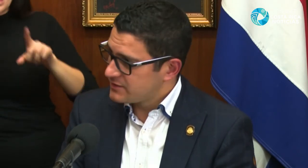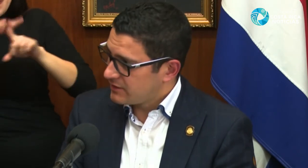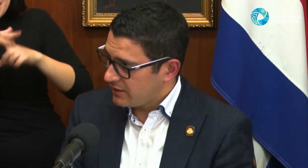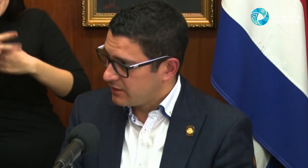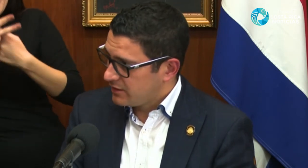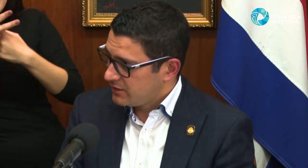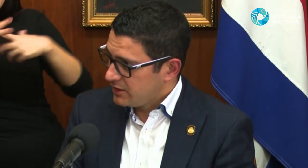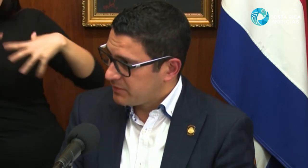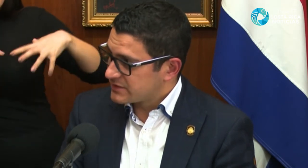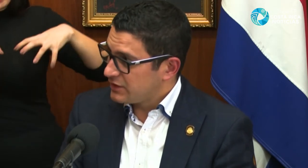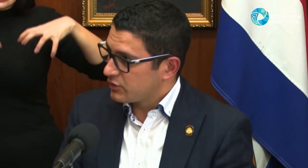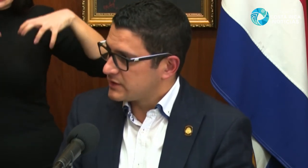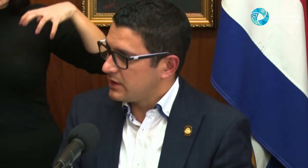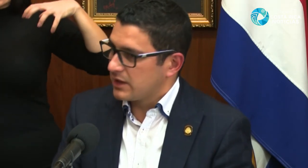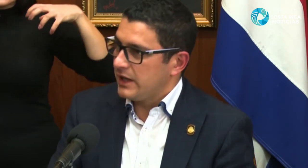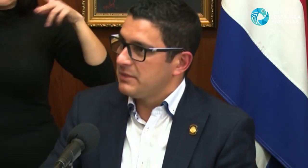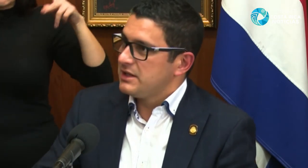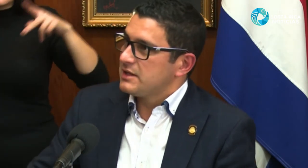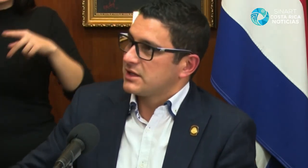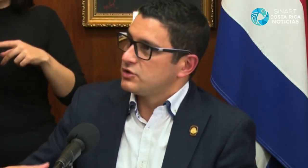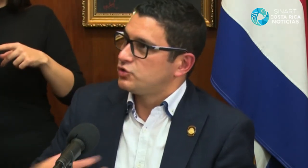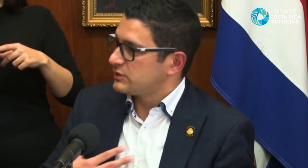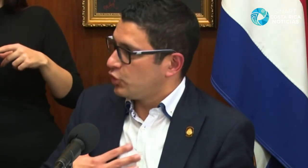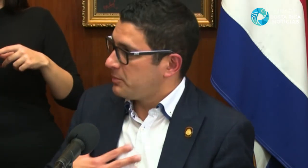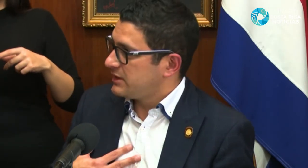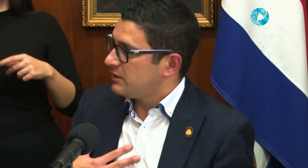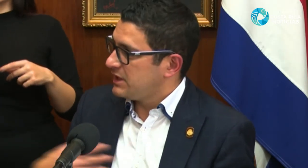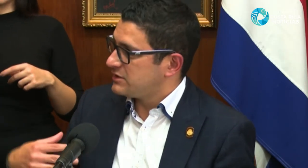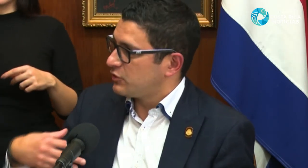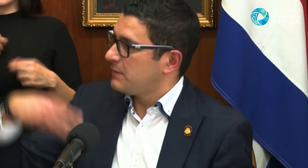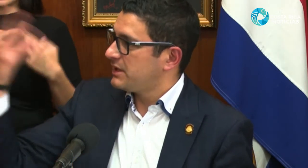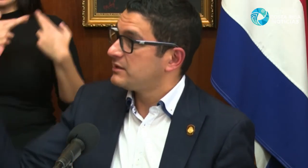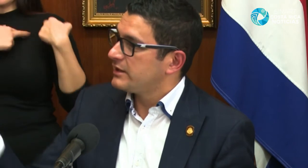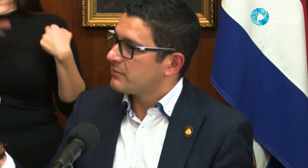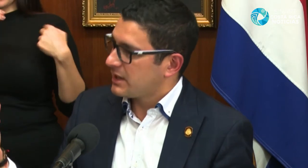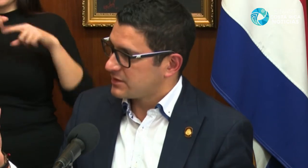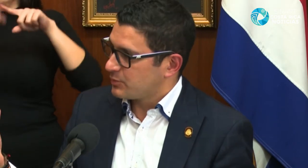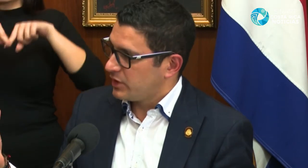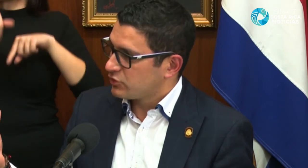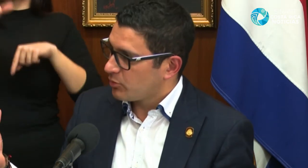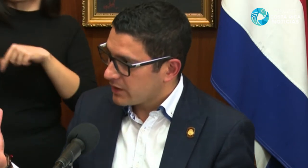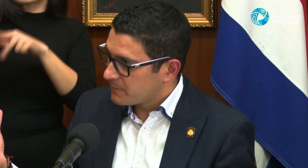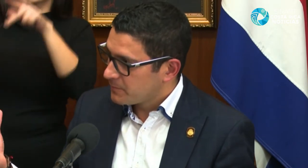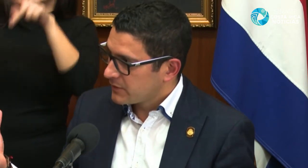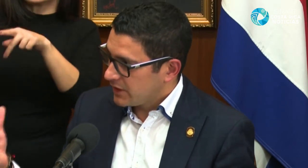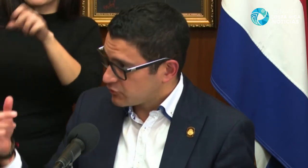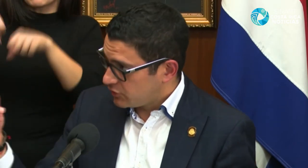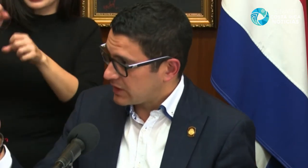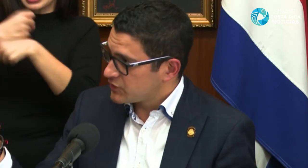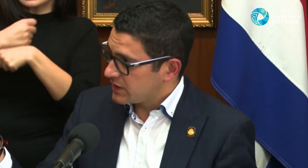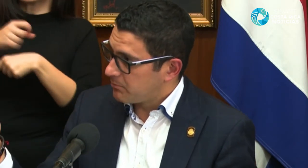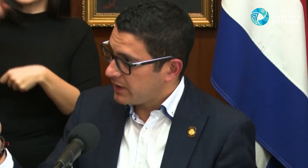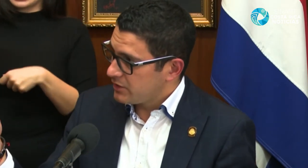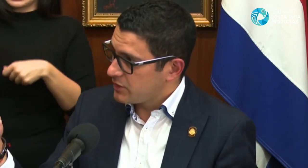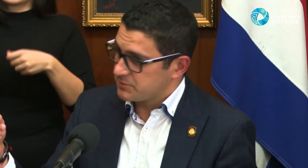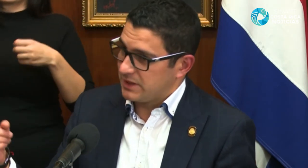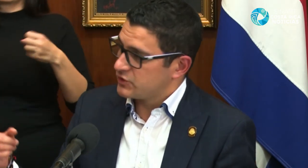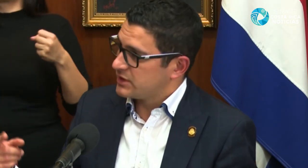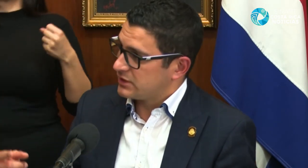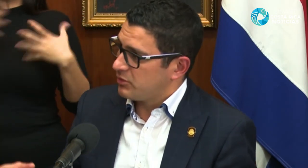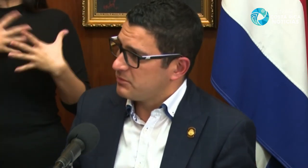tener esa ansiedad y pensando que hay medidas que no dependen de mí, sino que dependen de alguien más que se pueden tomar, es cuando entramos en el